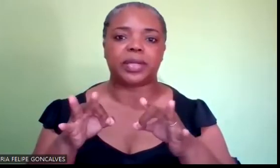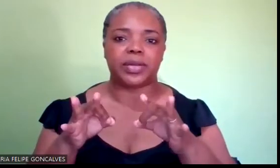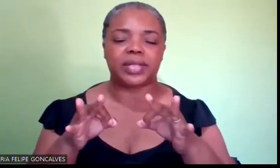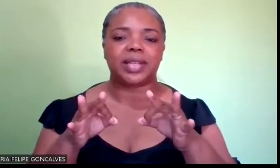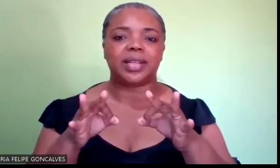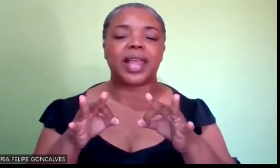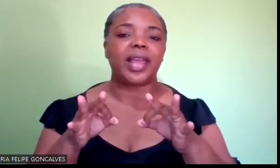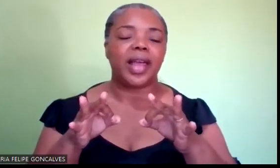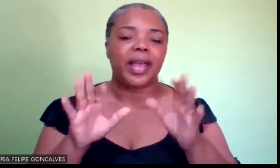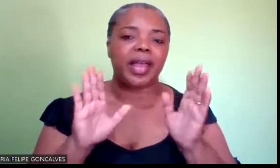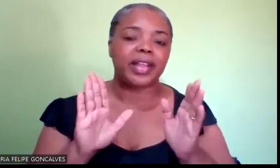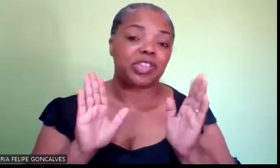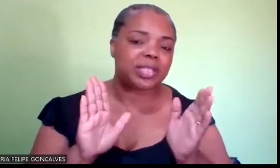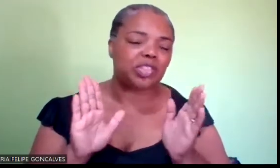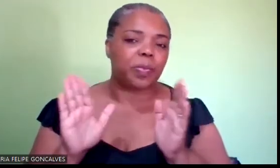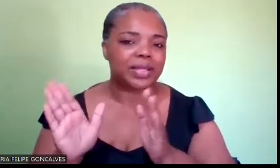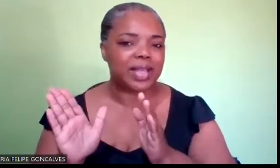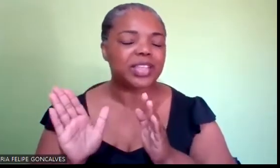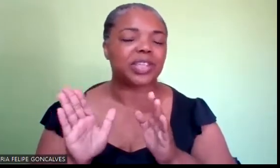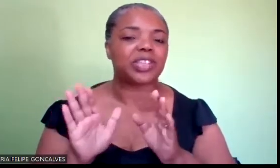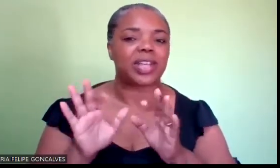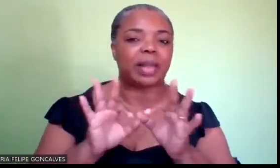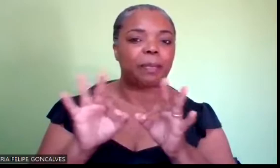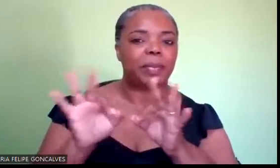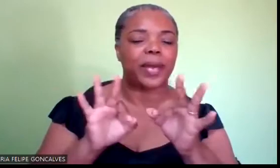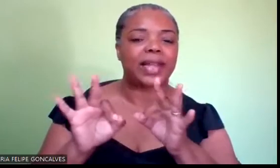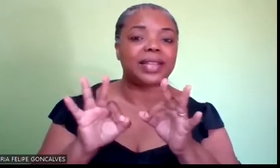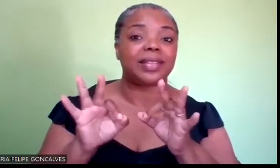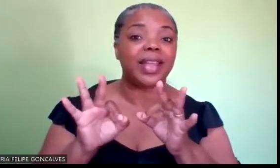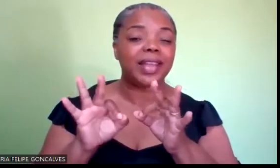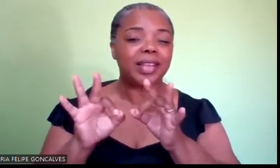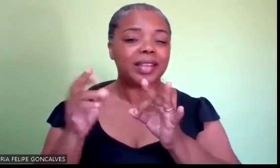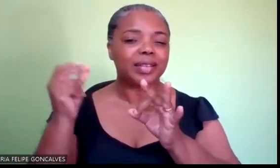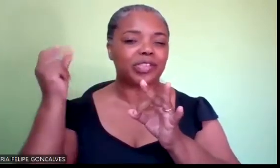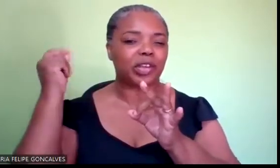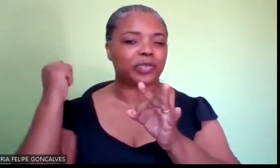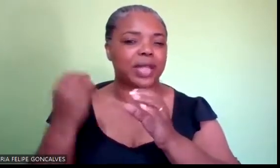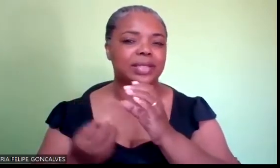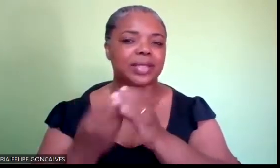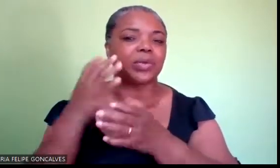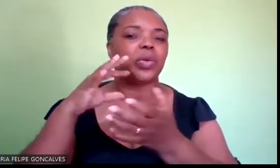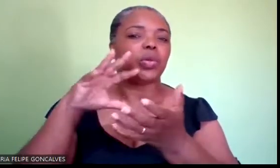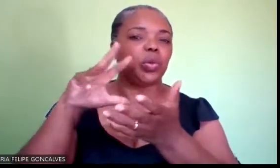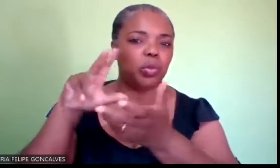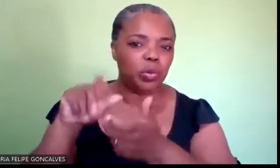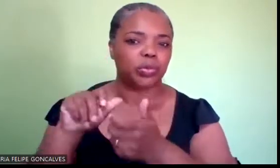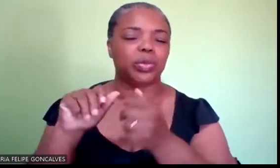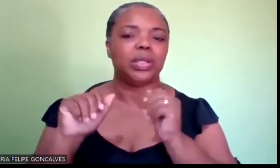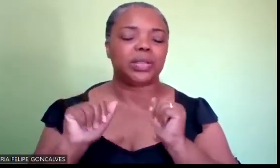nós, né? Diga-se de passagem que já está preparada desde a fundação do mundo,